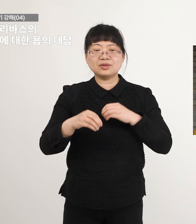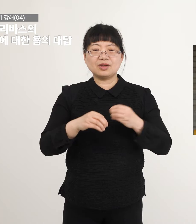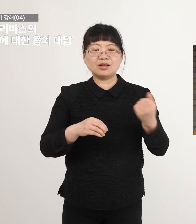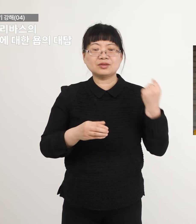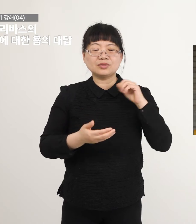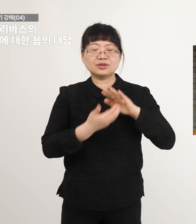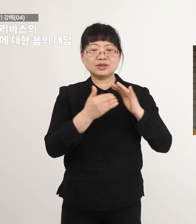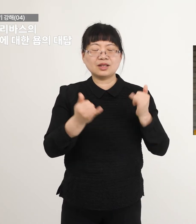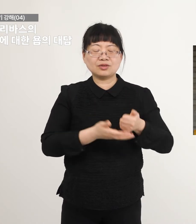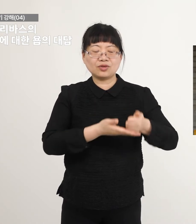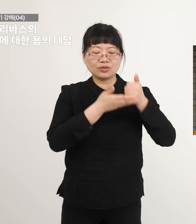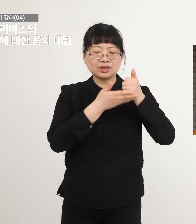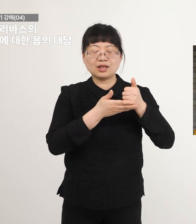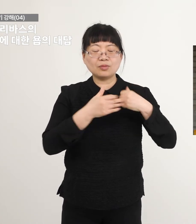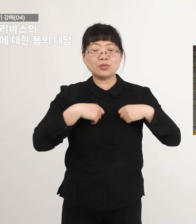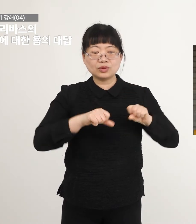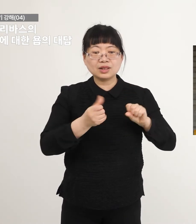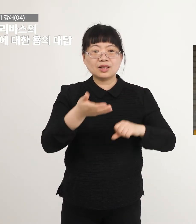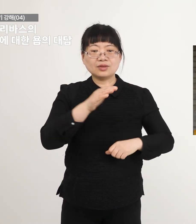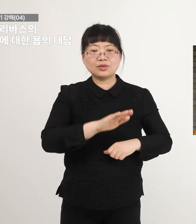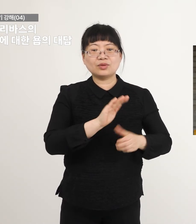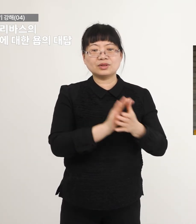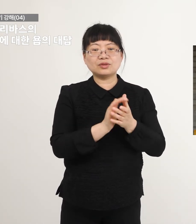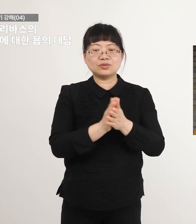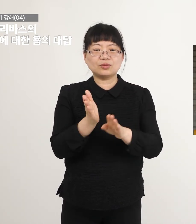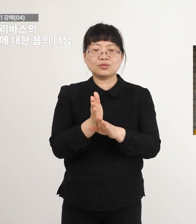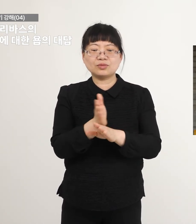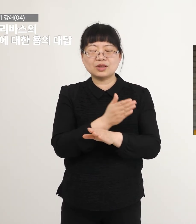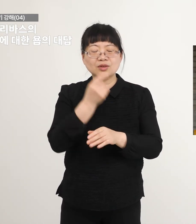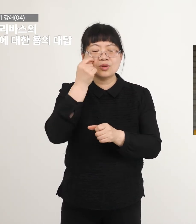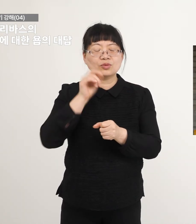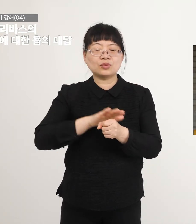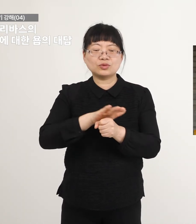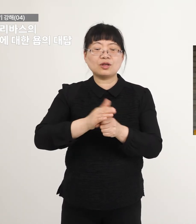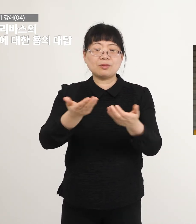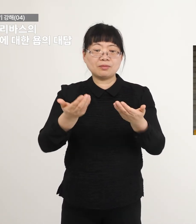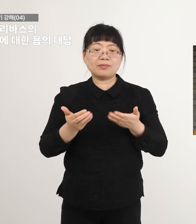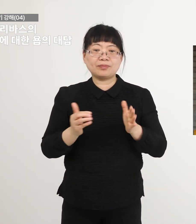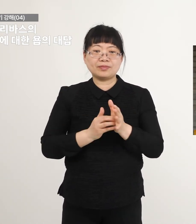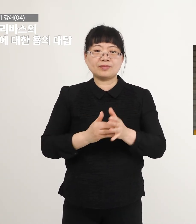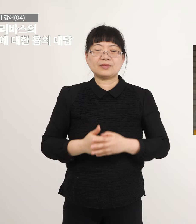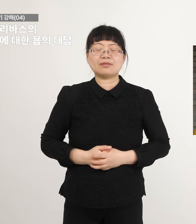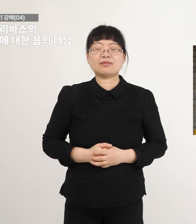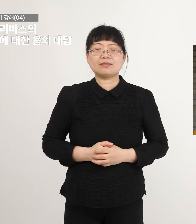전능자를 경외하기를 저버릴지라도 그의 친구로부터 동정을 받느니라.